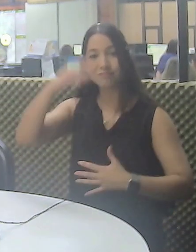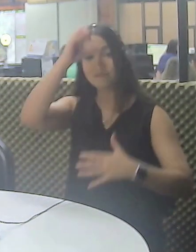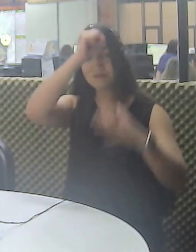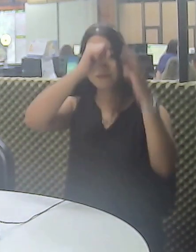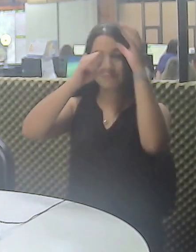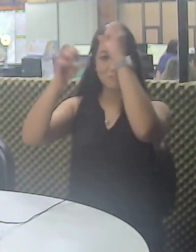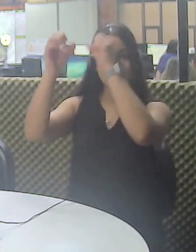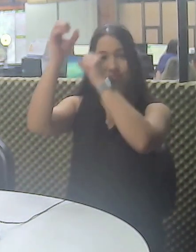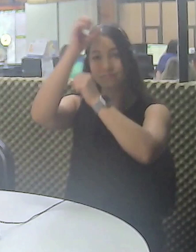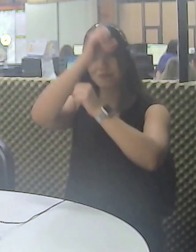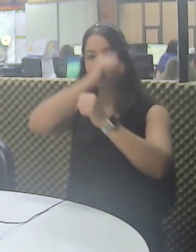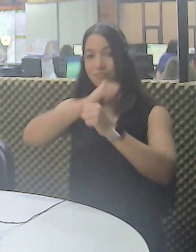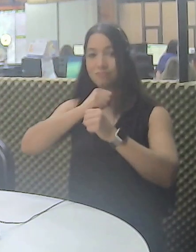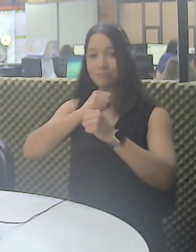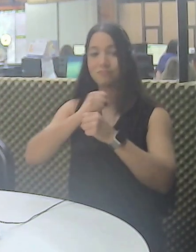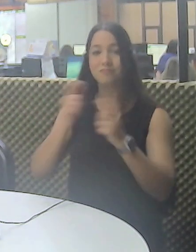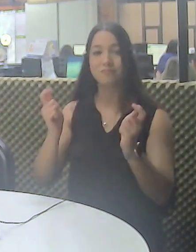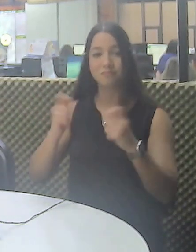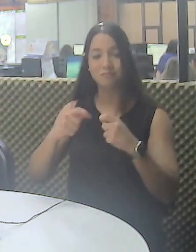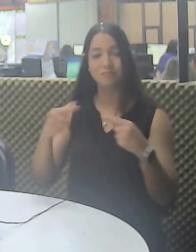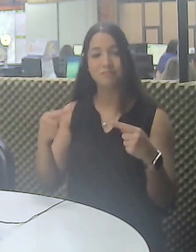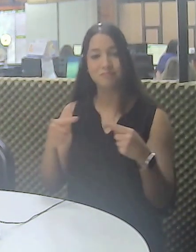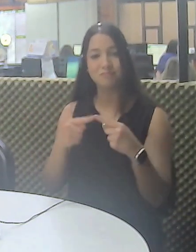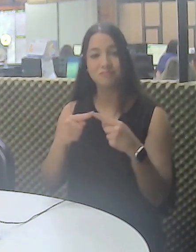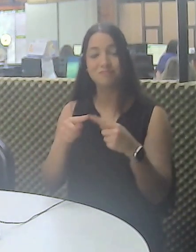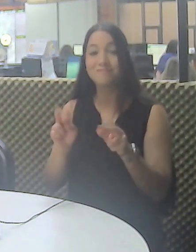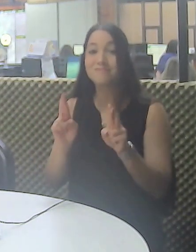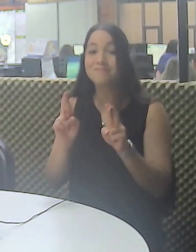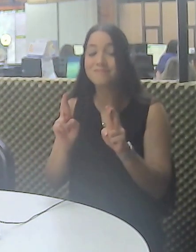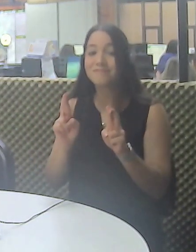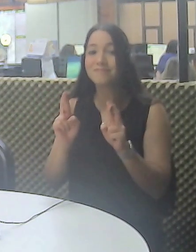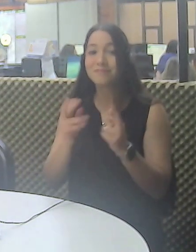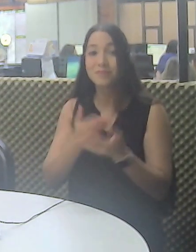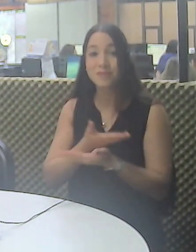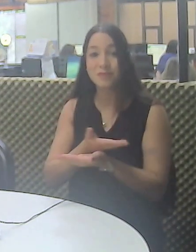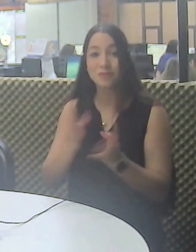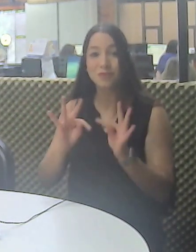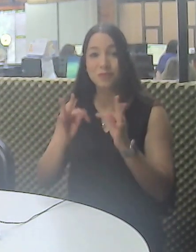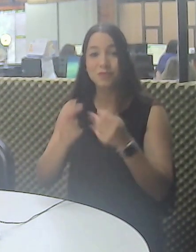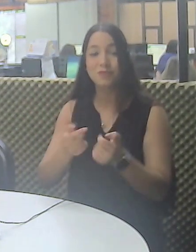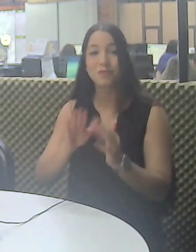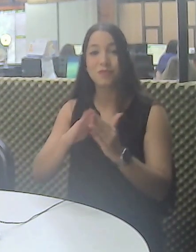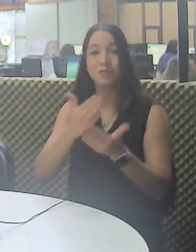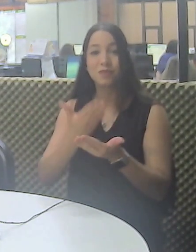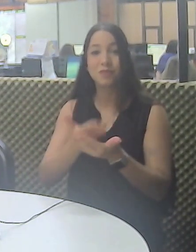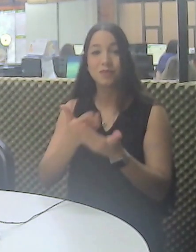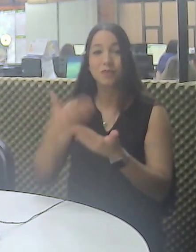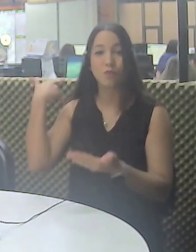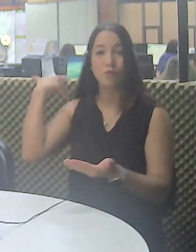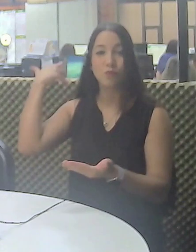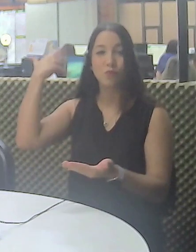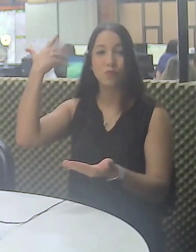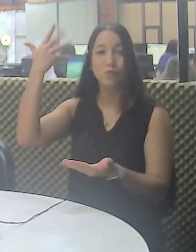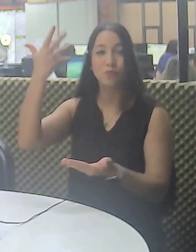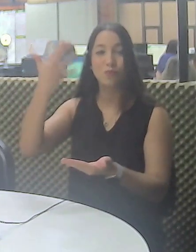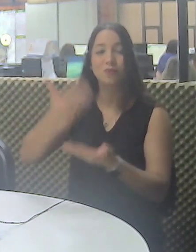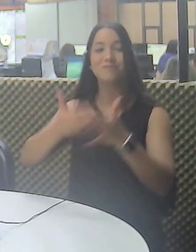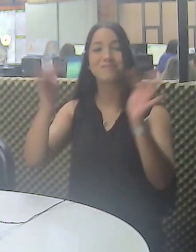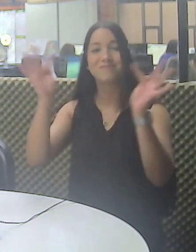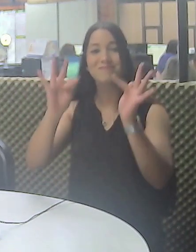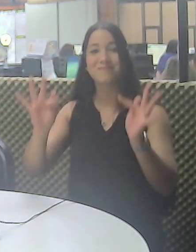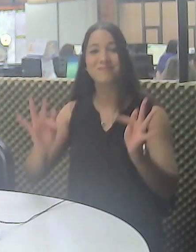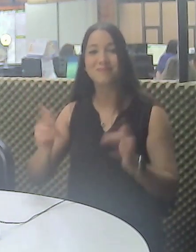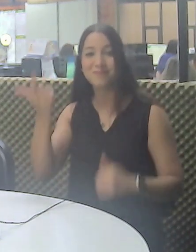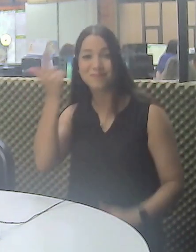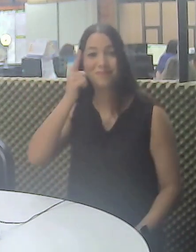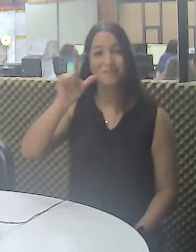aprendizagem se dê de forma favorável. Então nós desejamos a todos um ano letivo de muita alegria e de